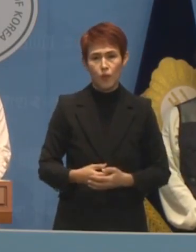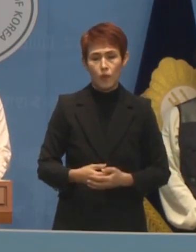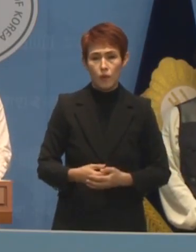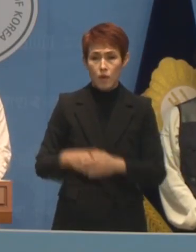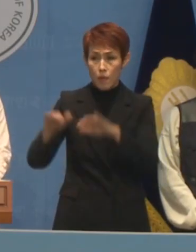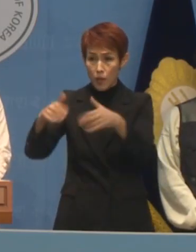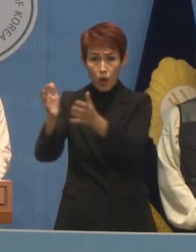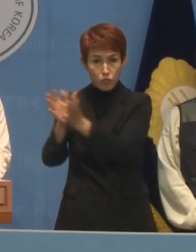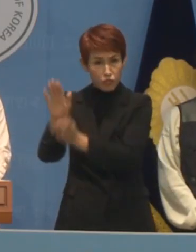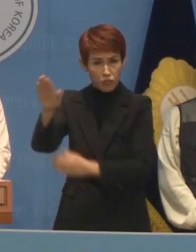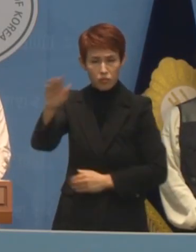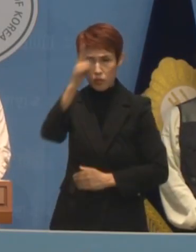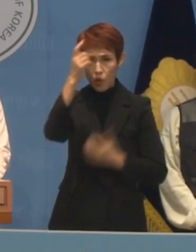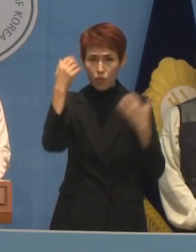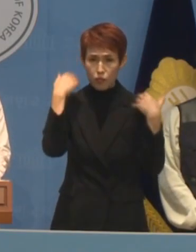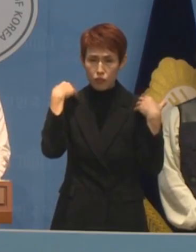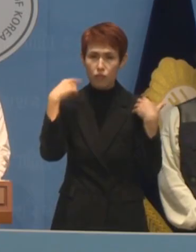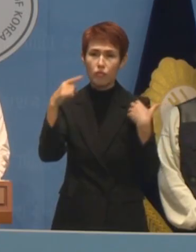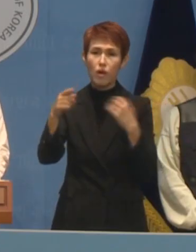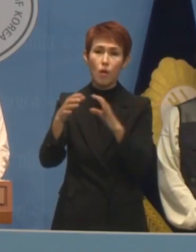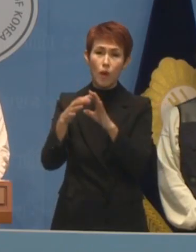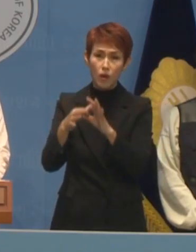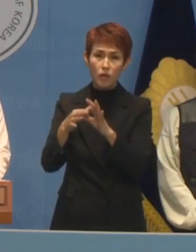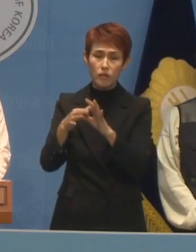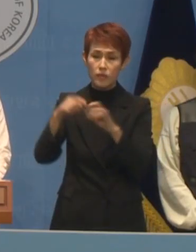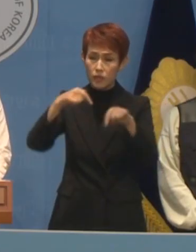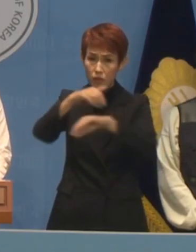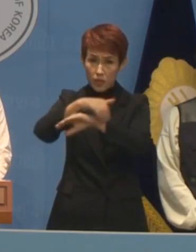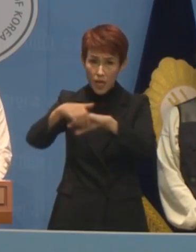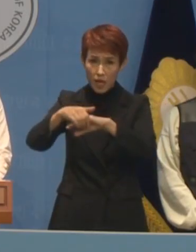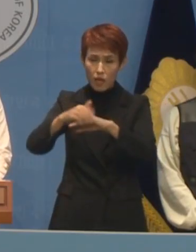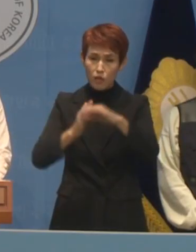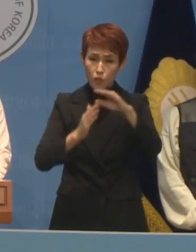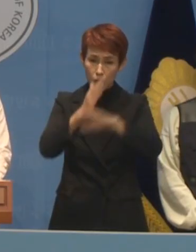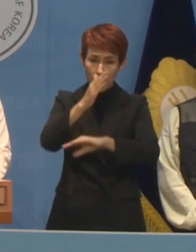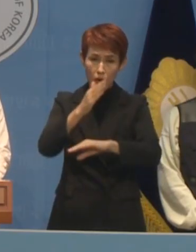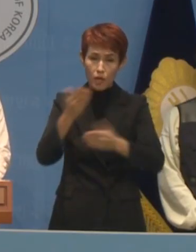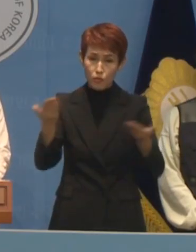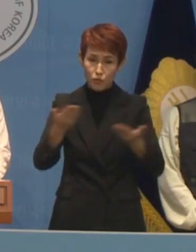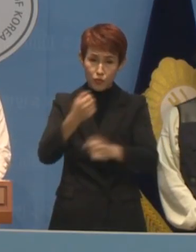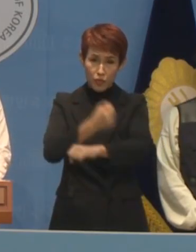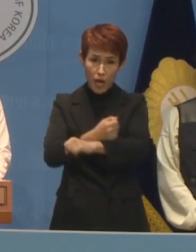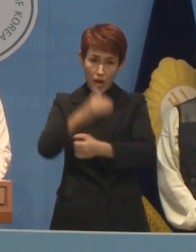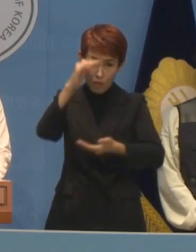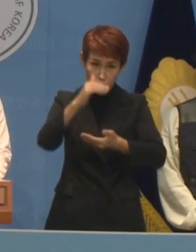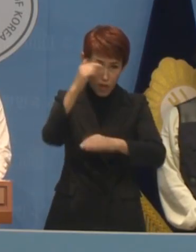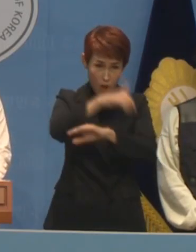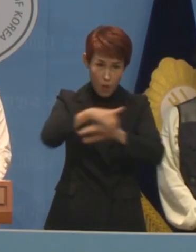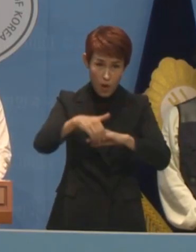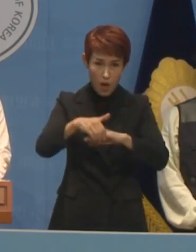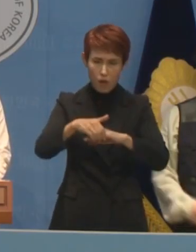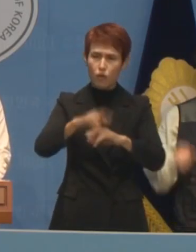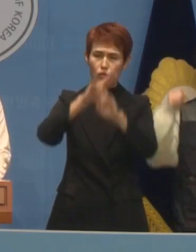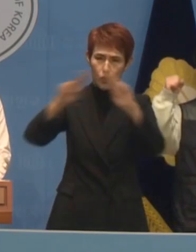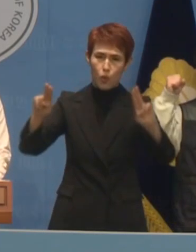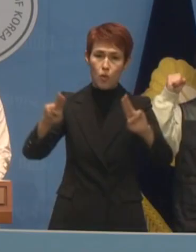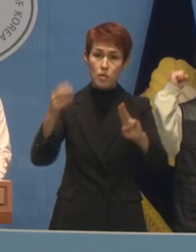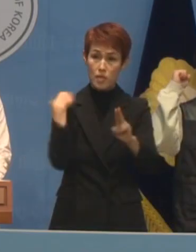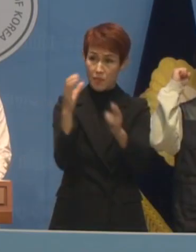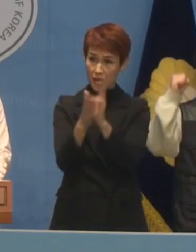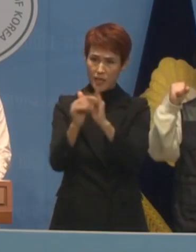해수부는 정부의 육아지원 정책과 반하는 초과근무 수당 감축 계획을 취소하고 책임자를 엄벌하라.